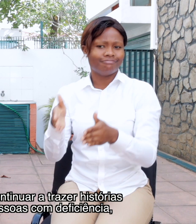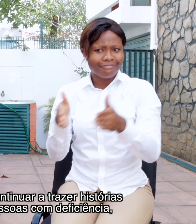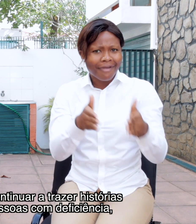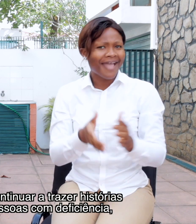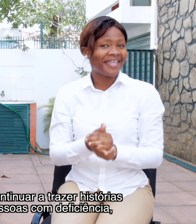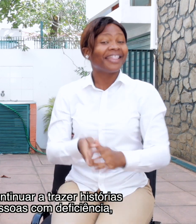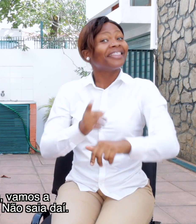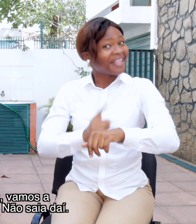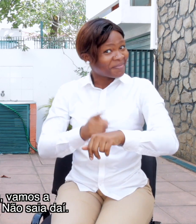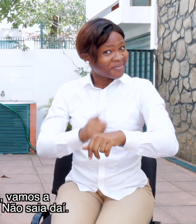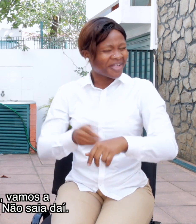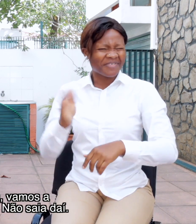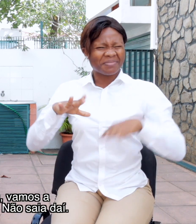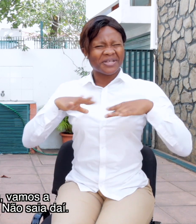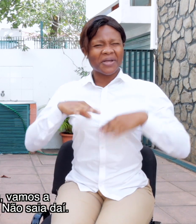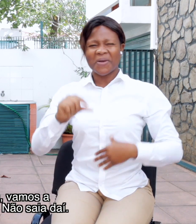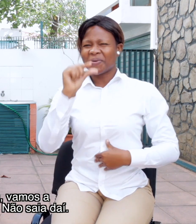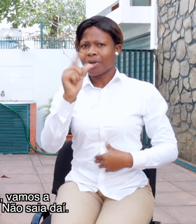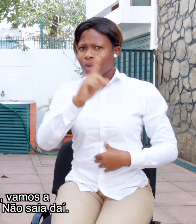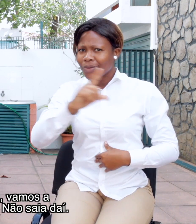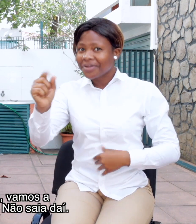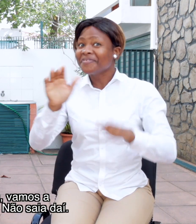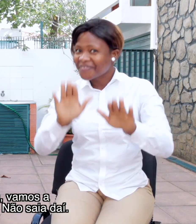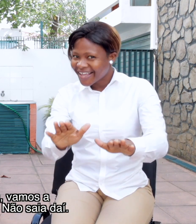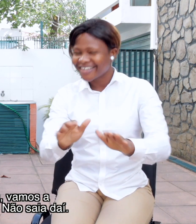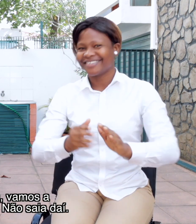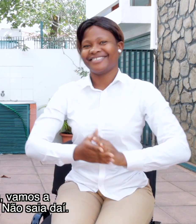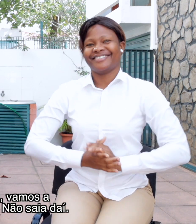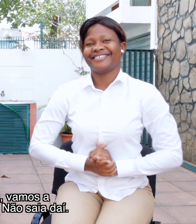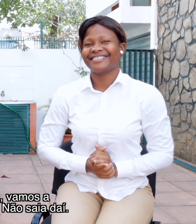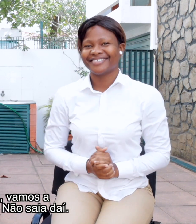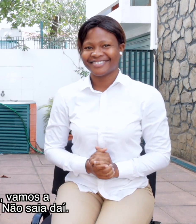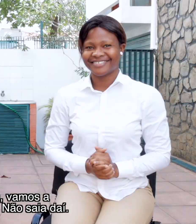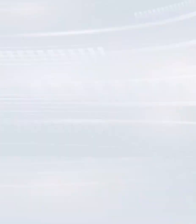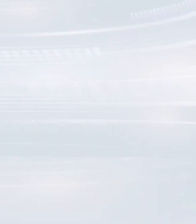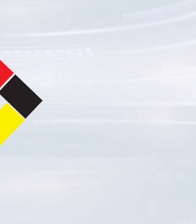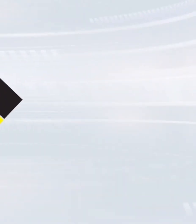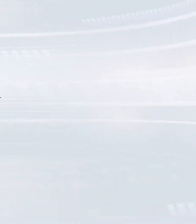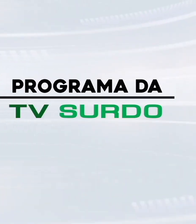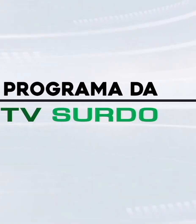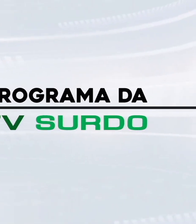com deficiência. Mas, por hora, vamos a uma breve pausa. Não saia daí.